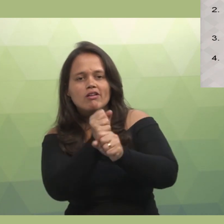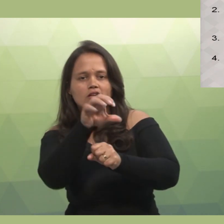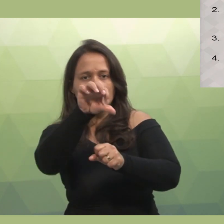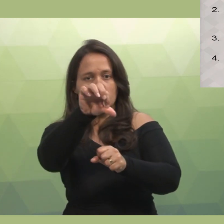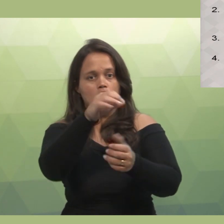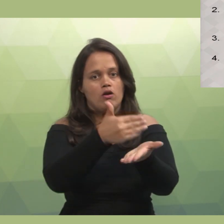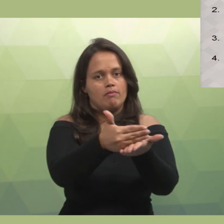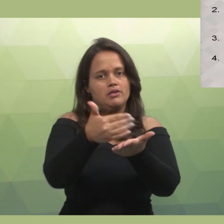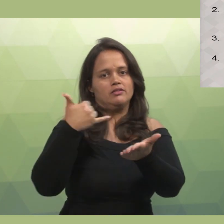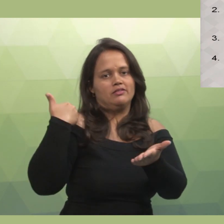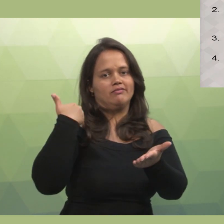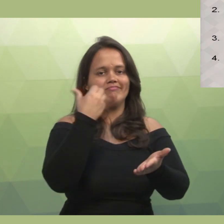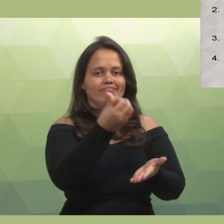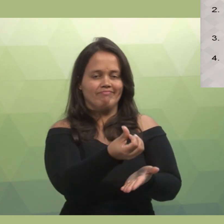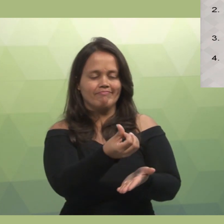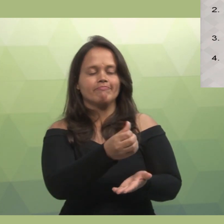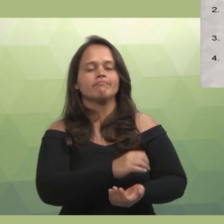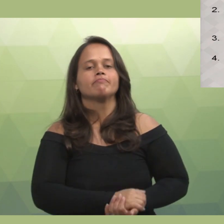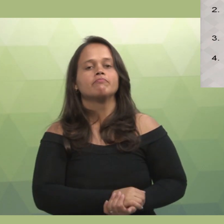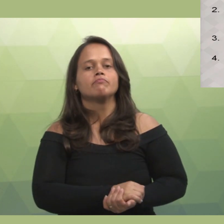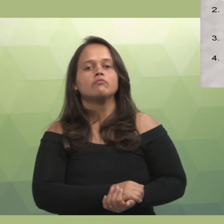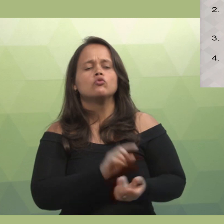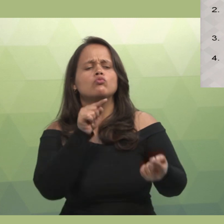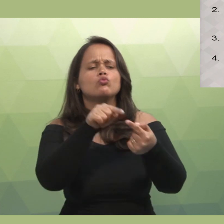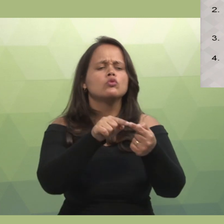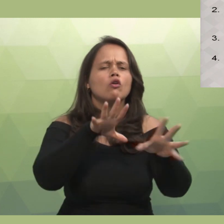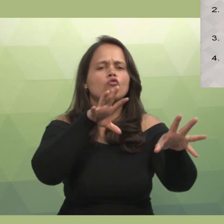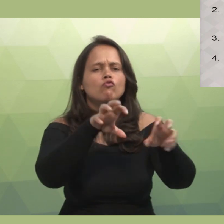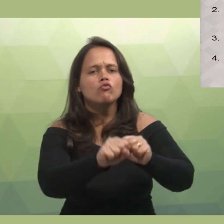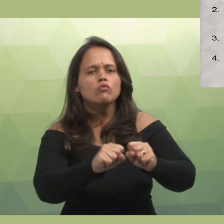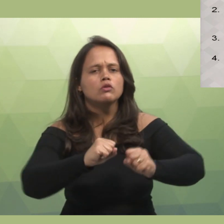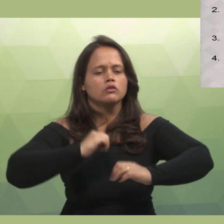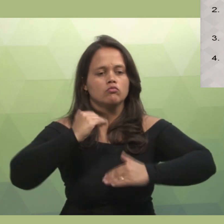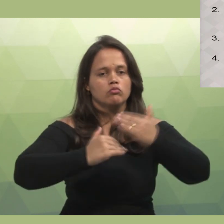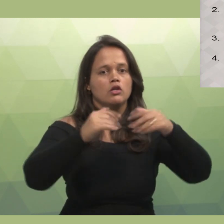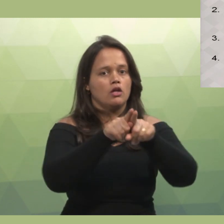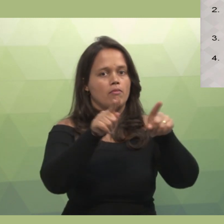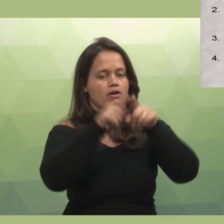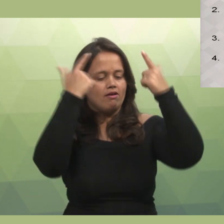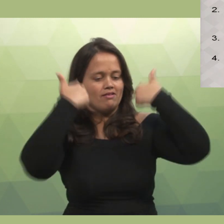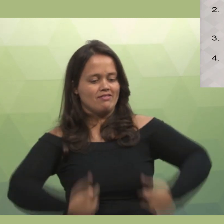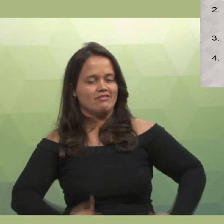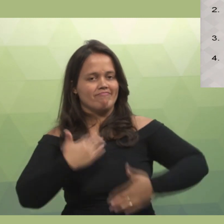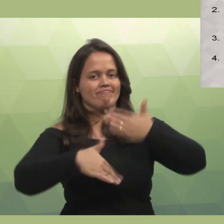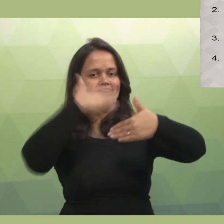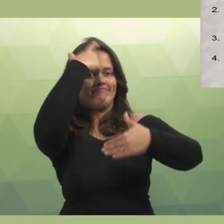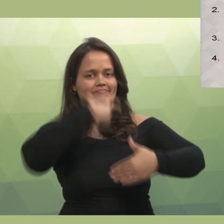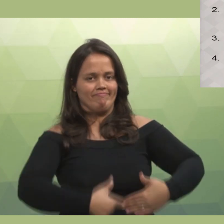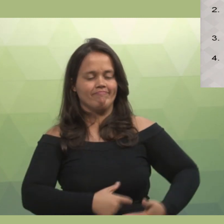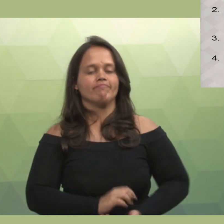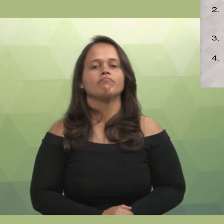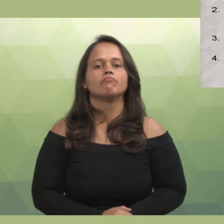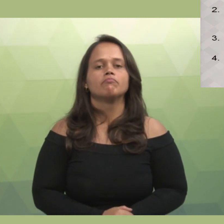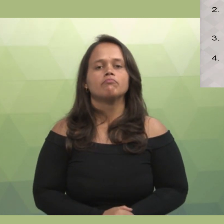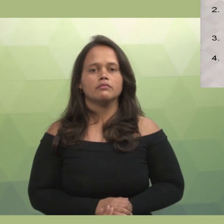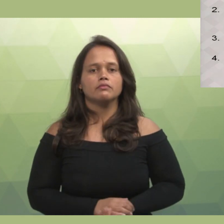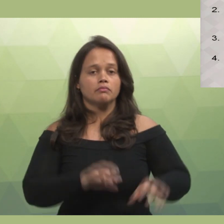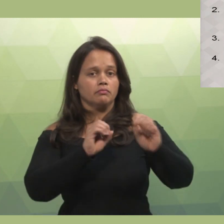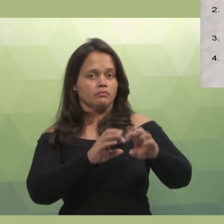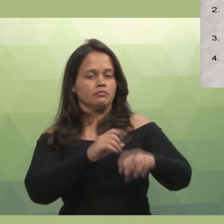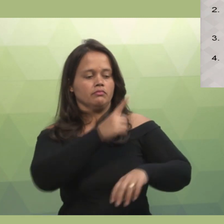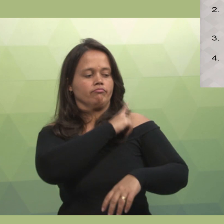cidadão. O ensino médio tem a duração mínima de 3 anos, com ingresso a partir dos 15 anos de idade e visa